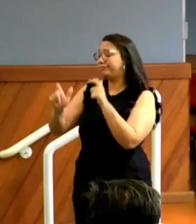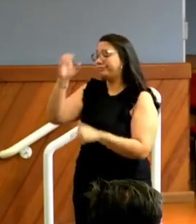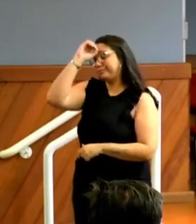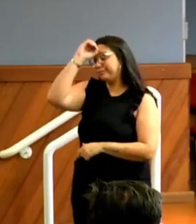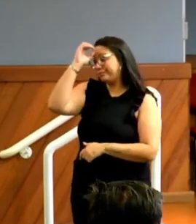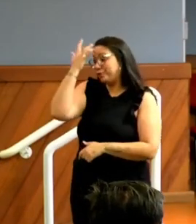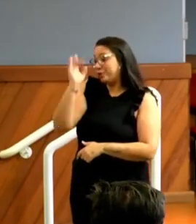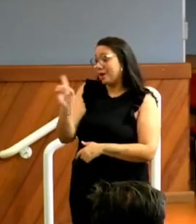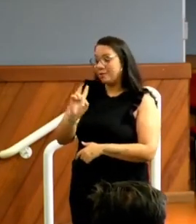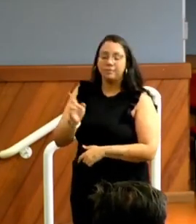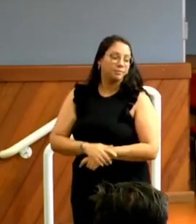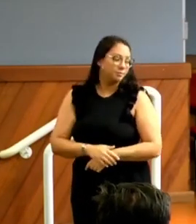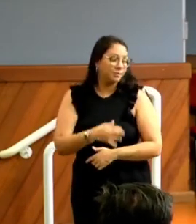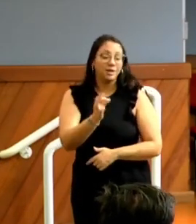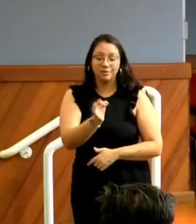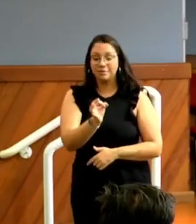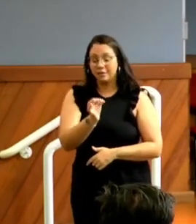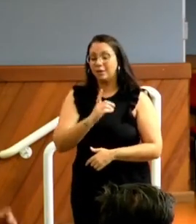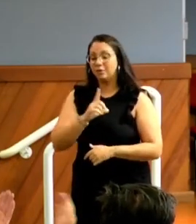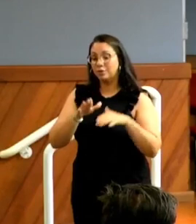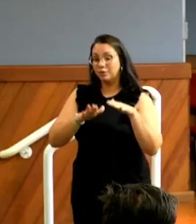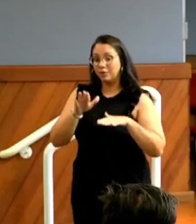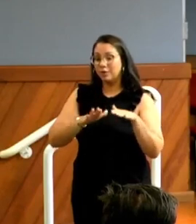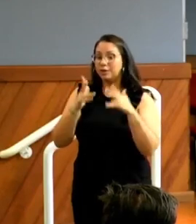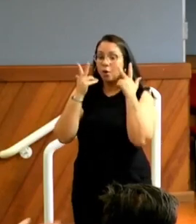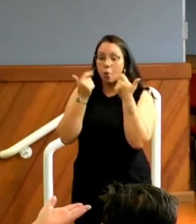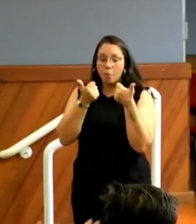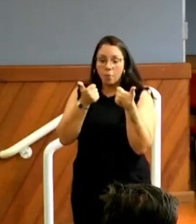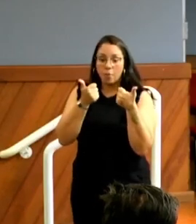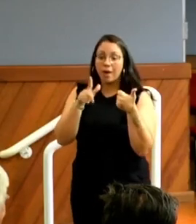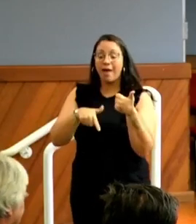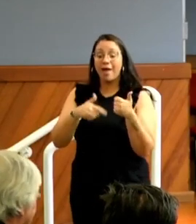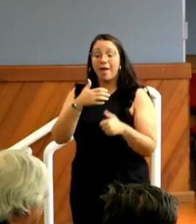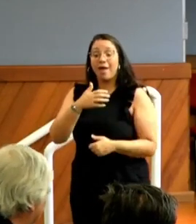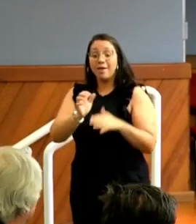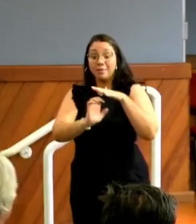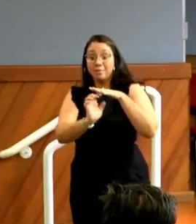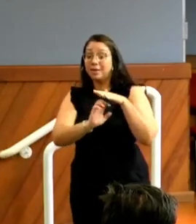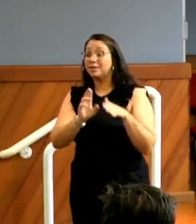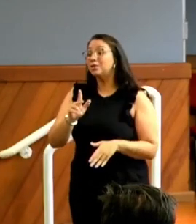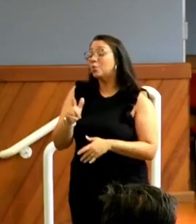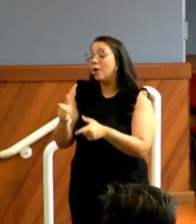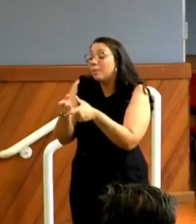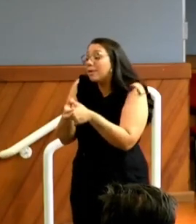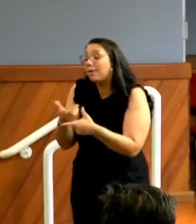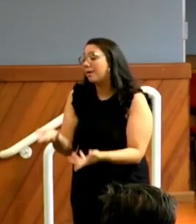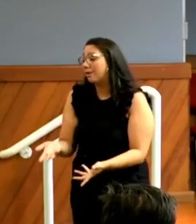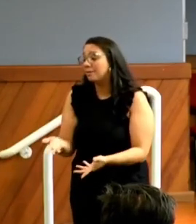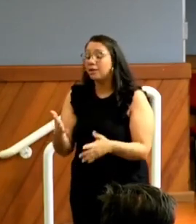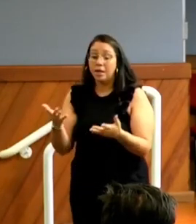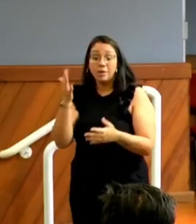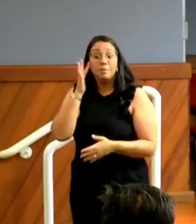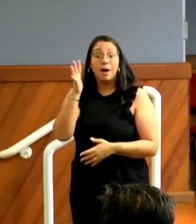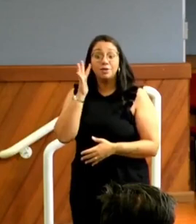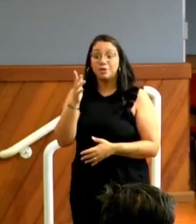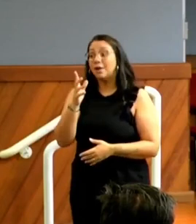Exato, e assim, isso é mais comum do que parece. E vejam, numa empresa, eu ia comentar isso, numa empresa nesse porte, quem dirá